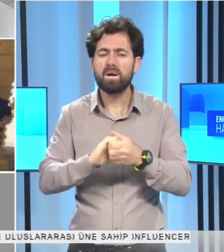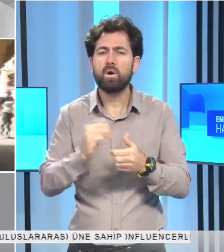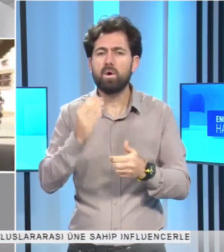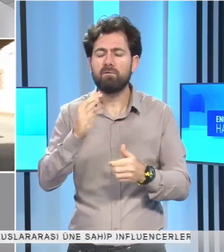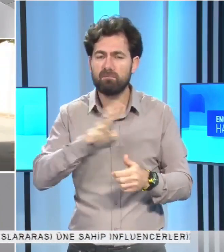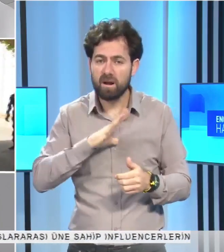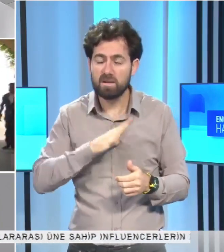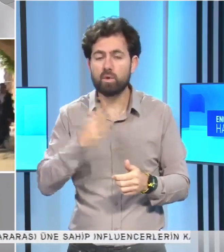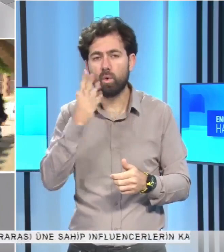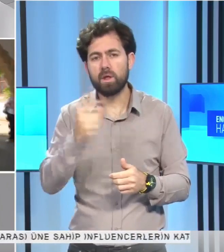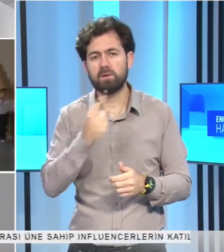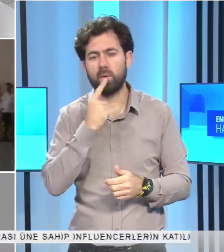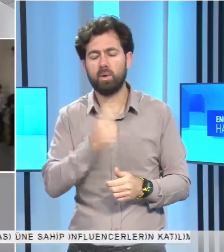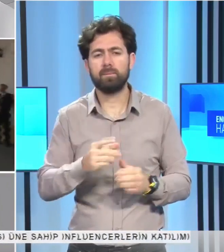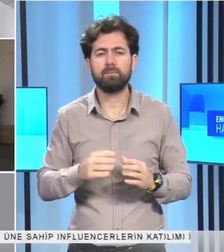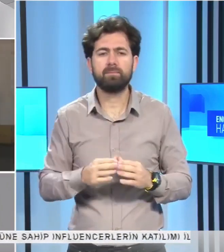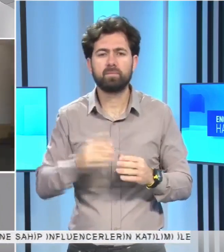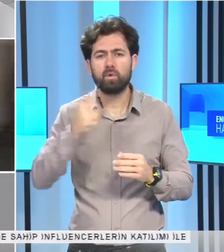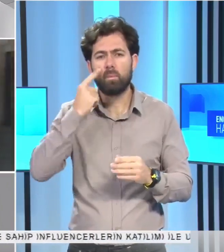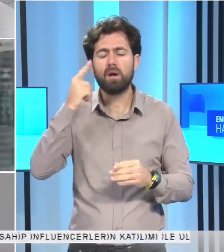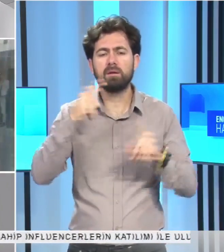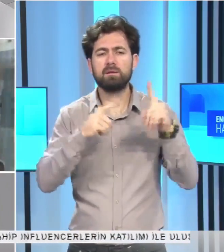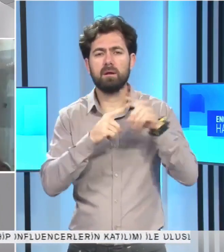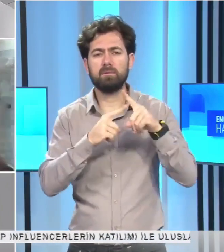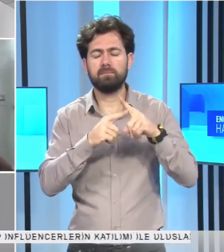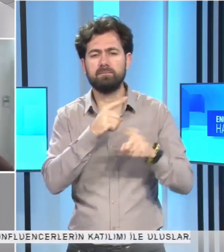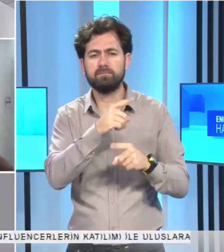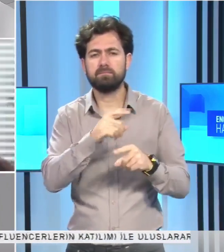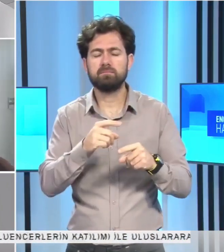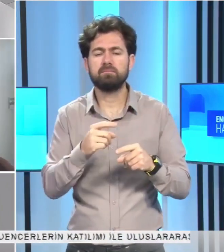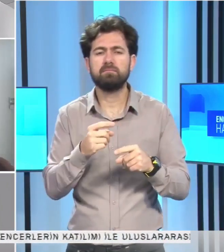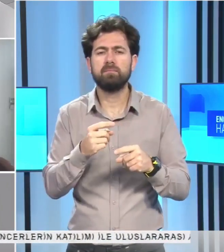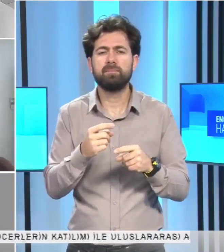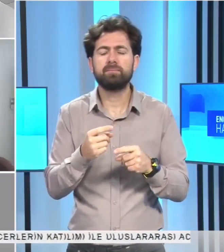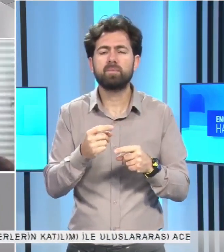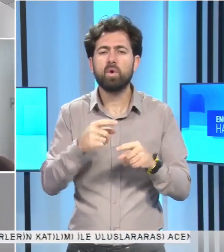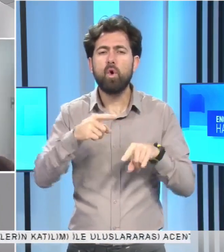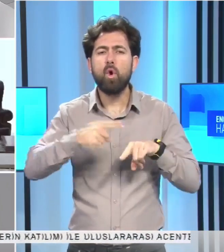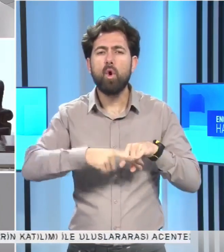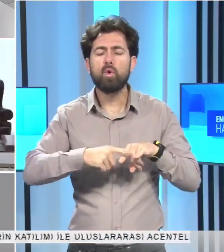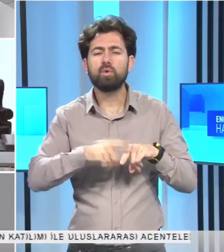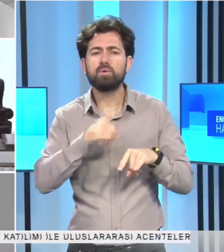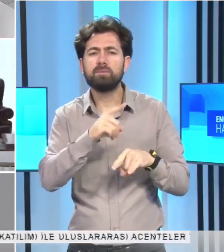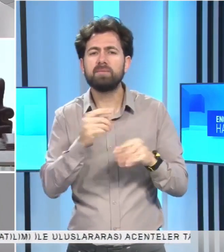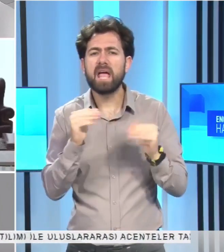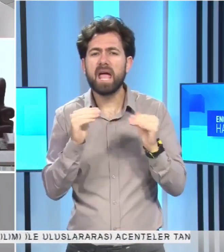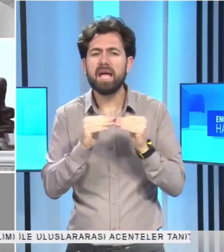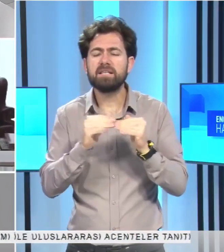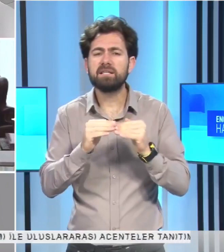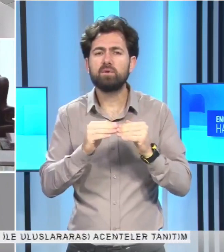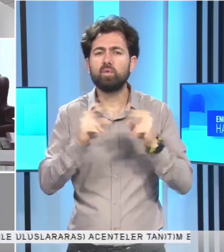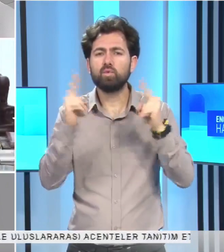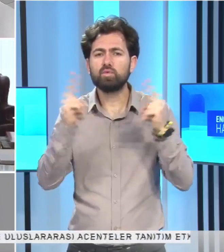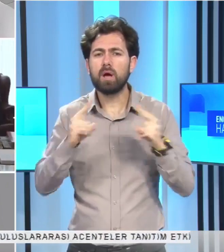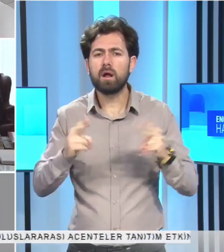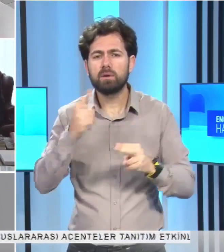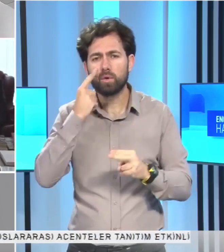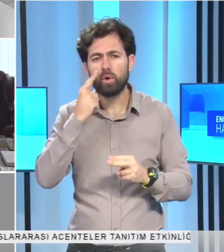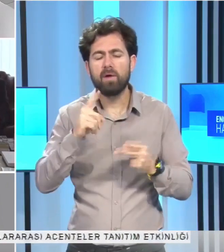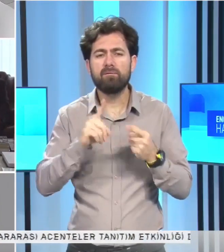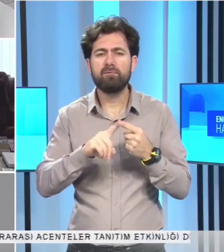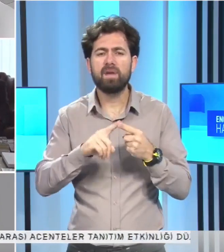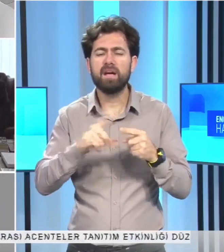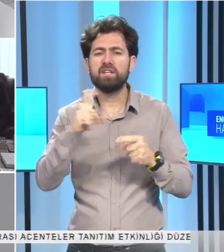olabileceğini vurgulamıştı. Cumhurbaşkanı Tatar, ayrıca Holguin'e eşit uluslararası statü